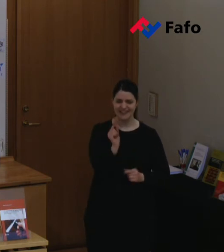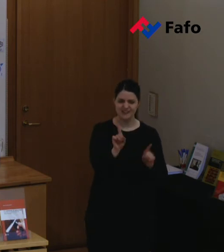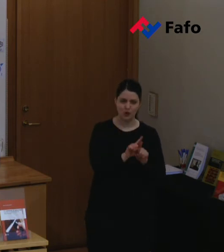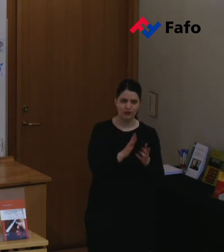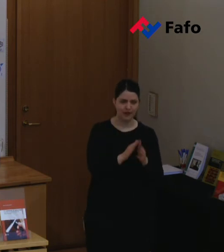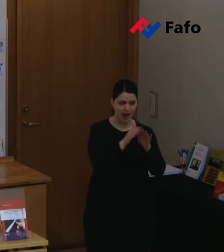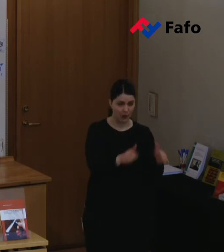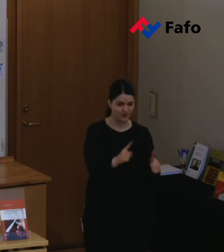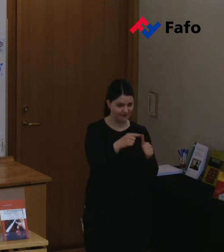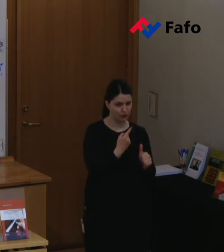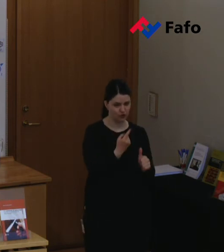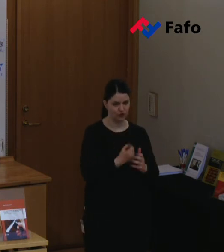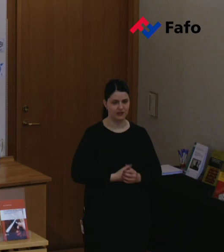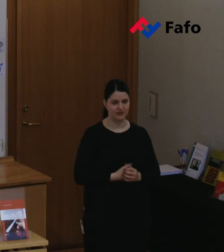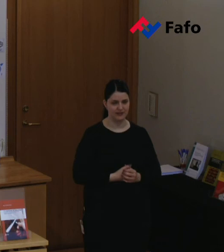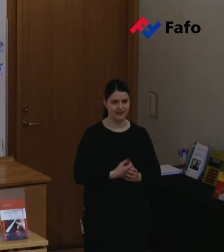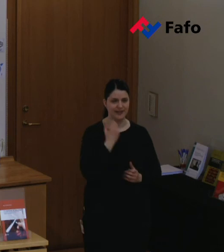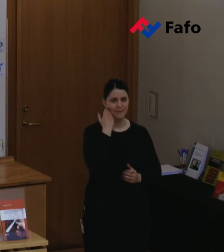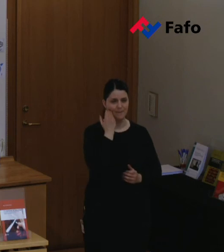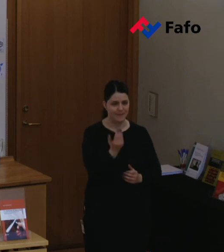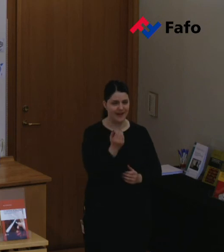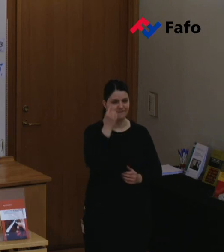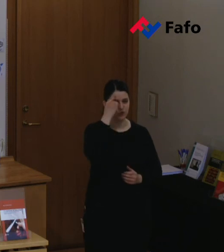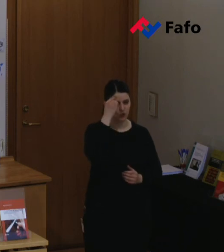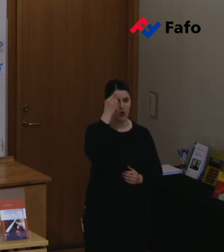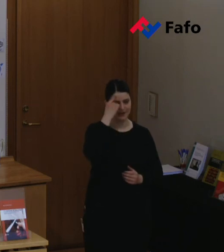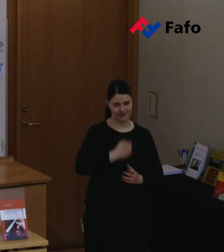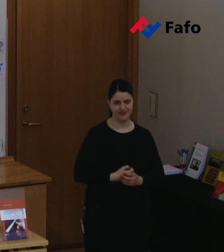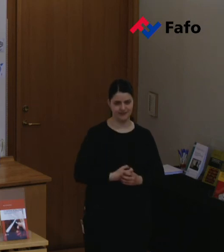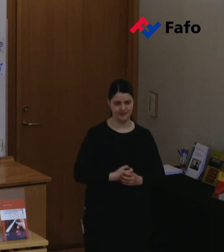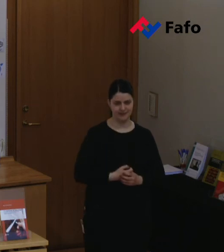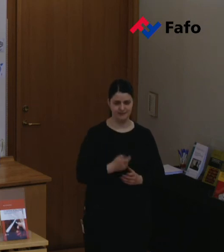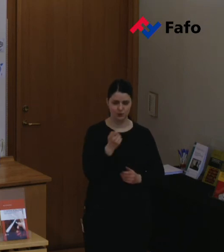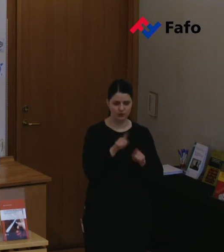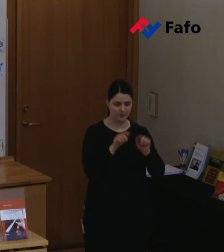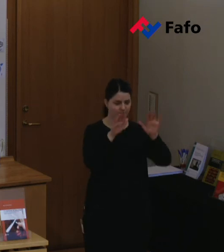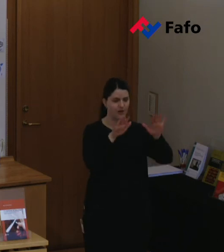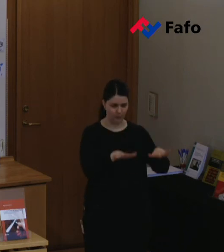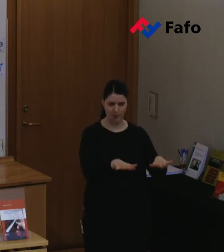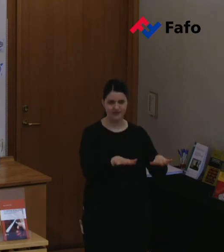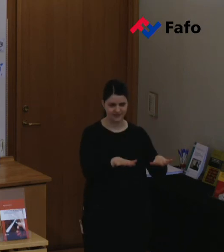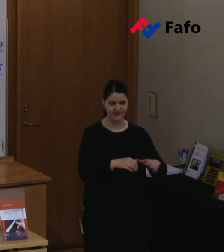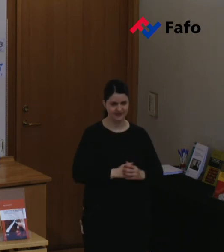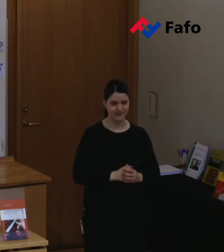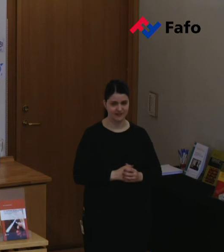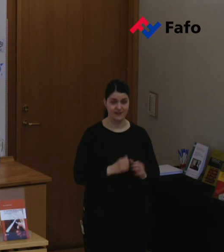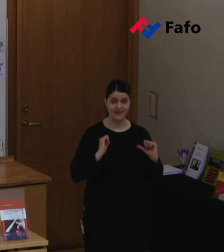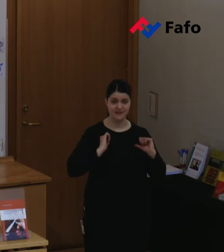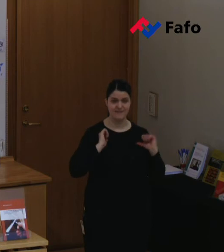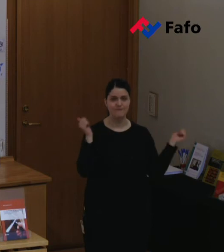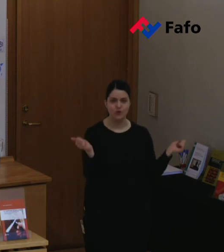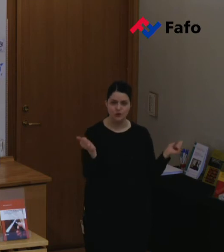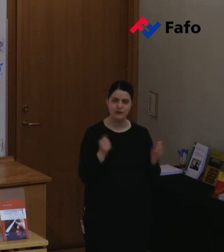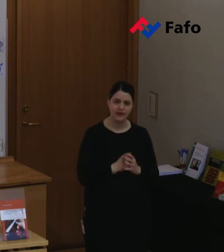med Housing First. Det ble forståelig. Det falt noe på plass. Ja,